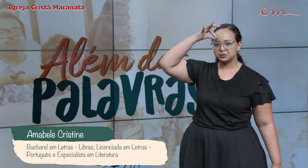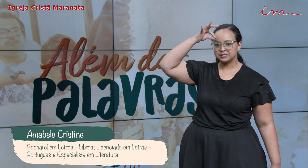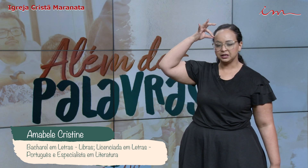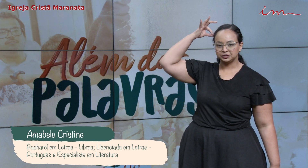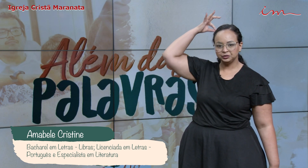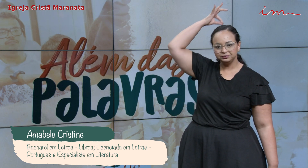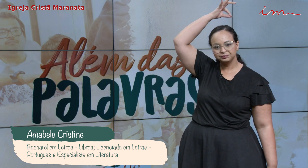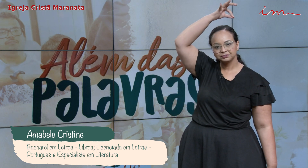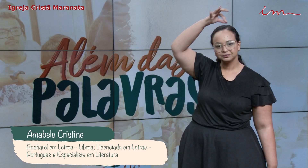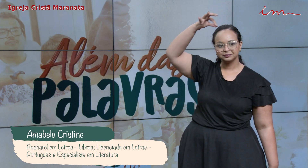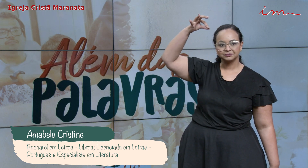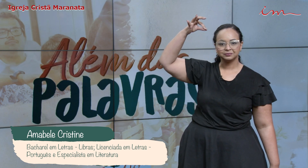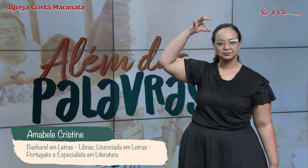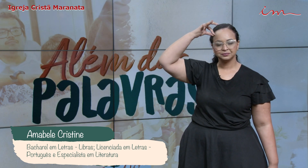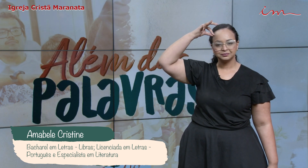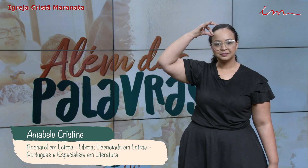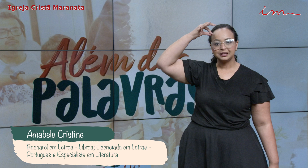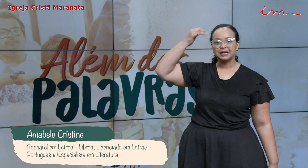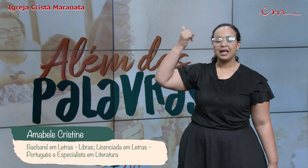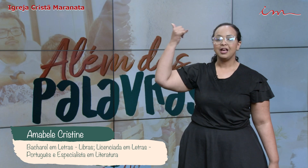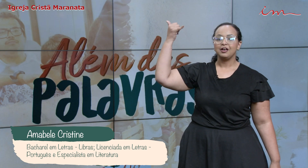de Espírito Santo,